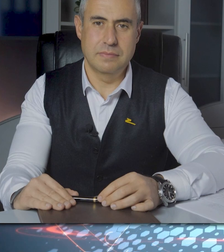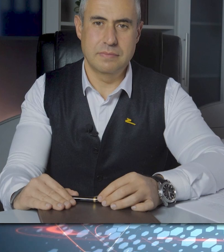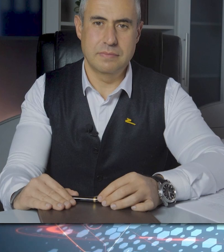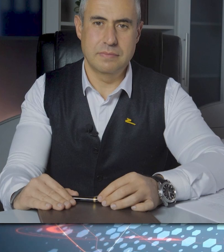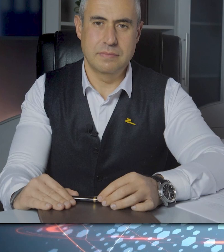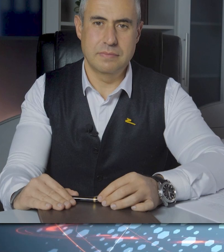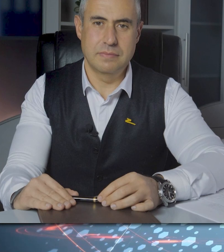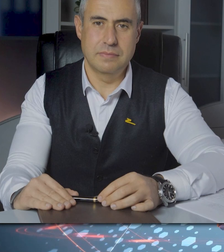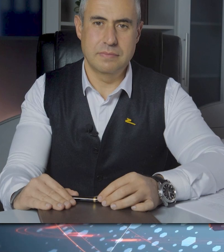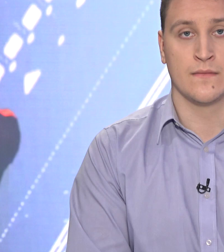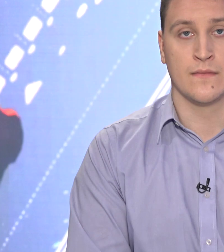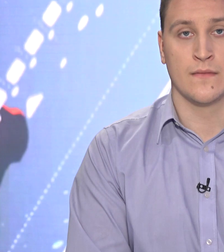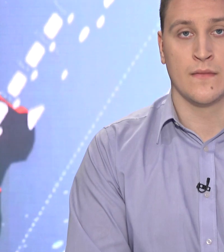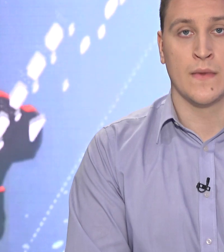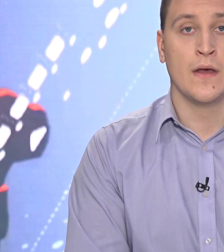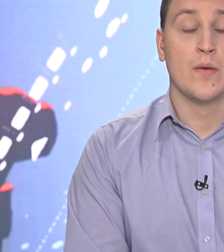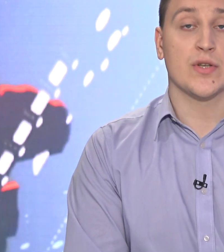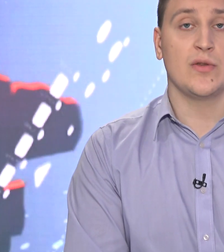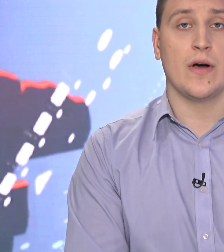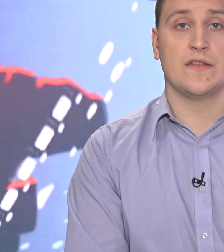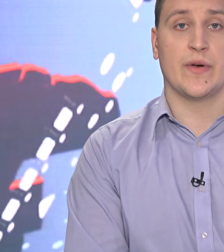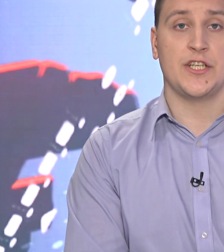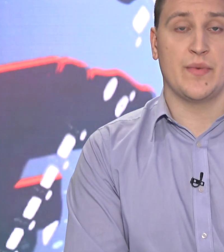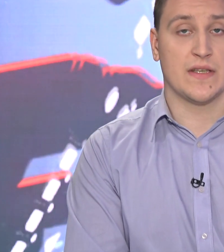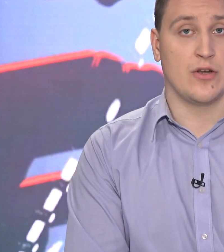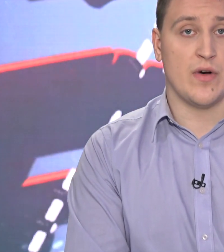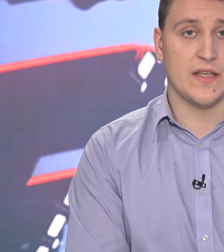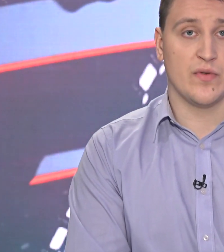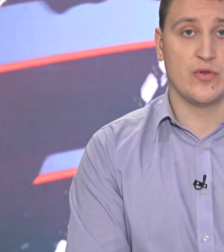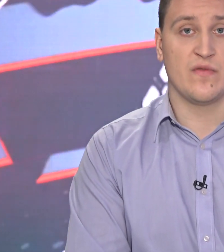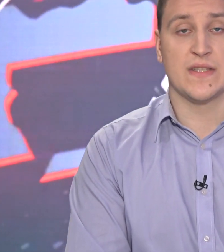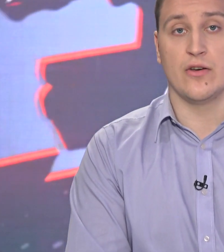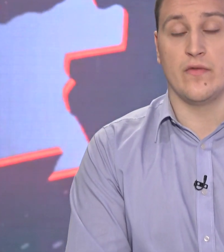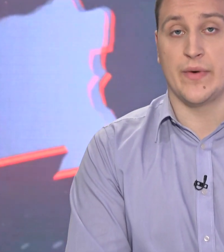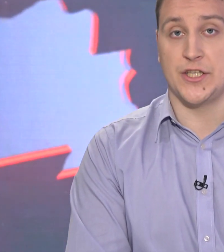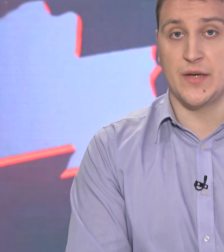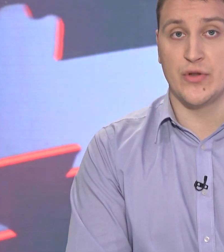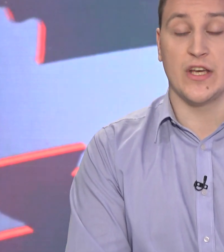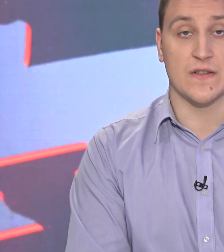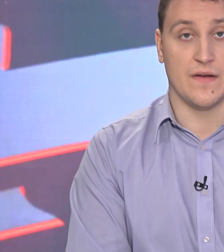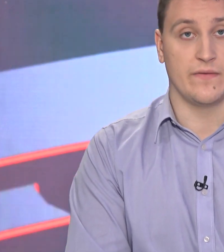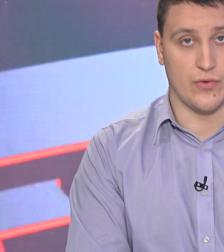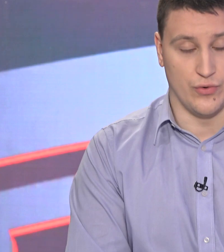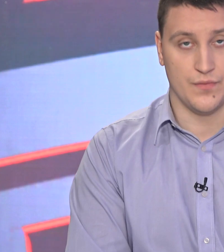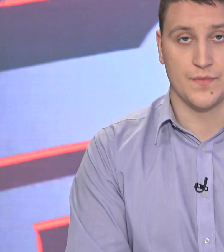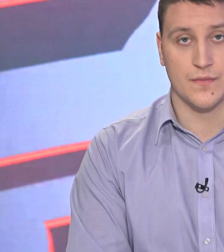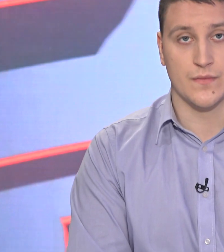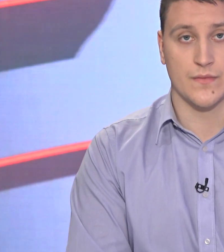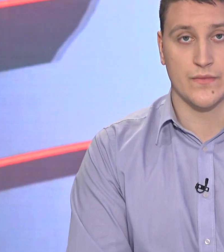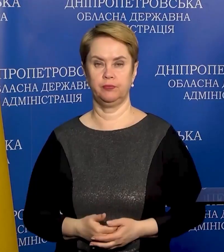голова Новомосковська. Про ситуацію в Перещепинській громаді повідомив міський голова Перещепина Ярослав